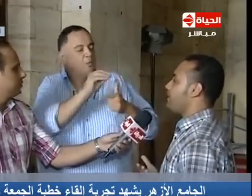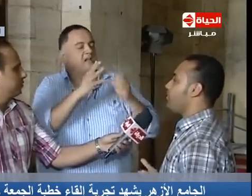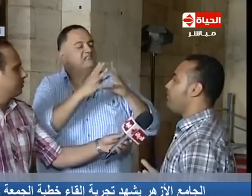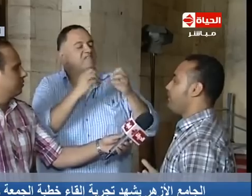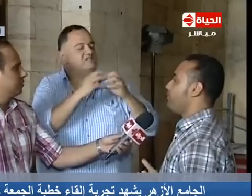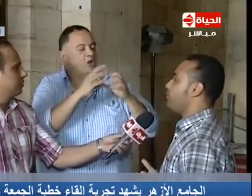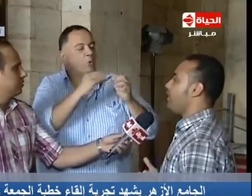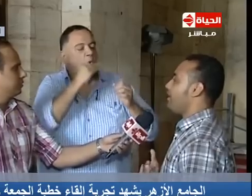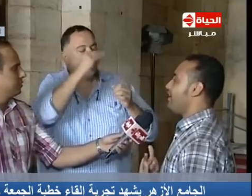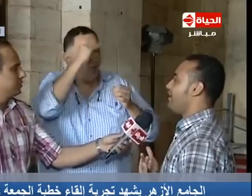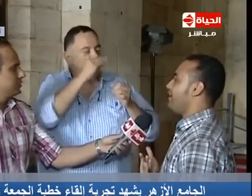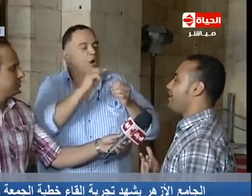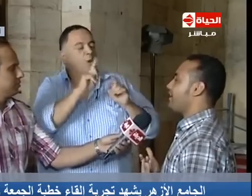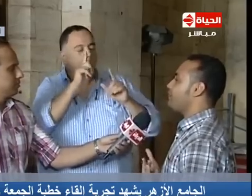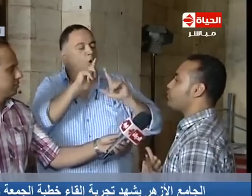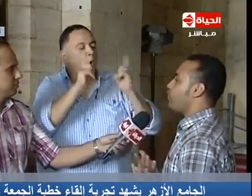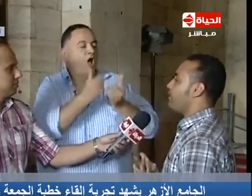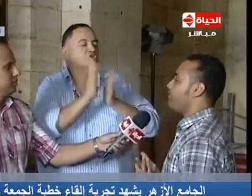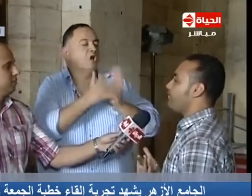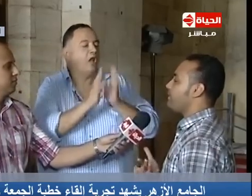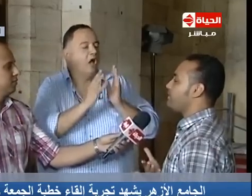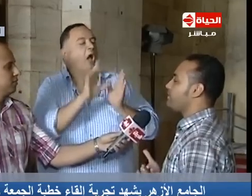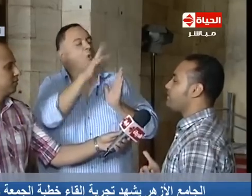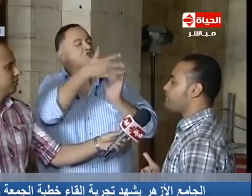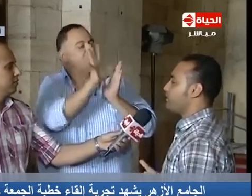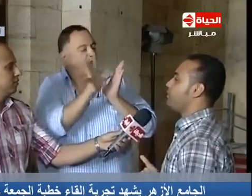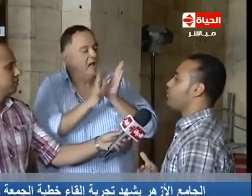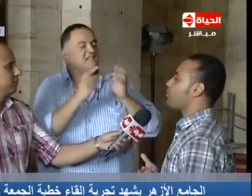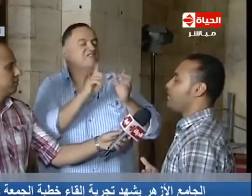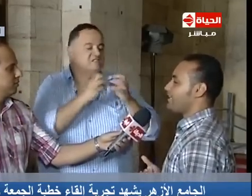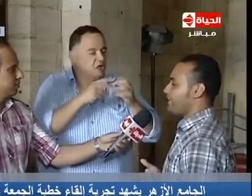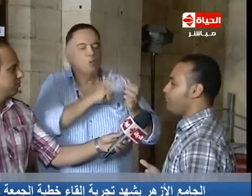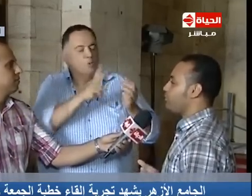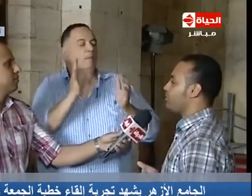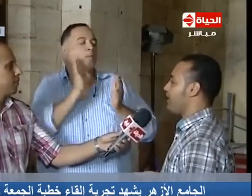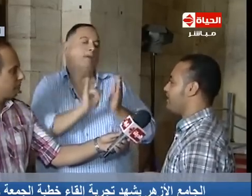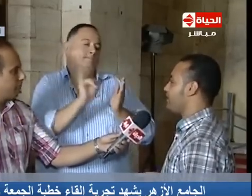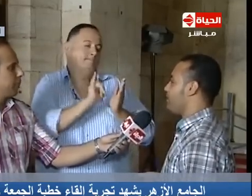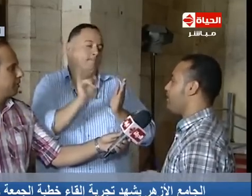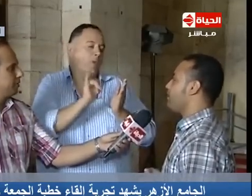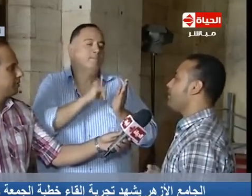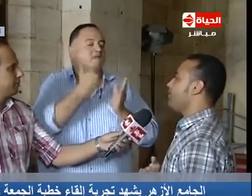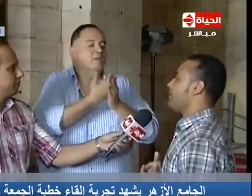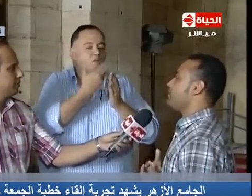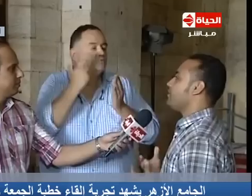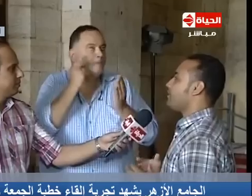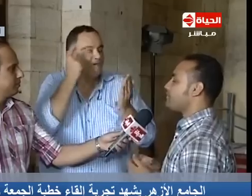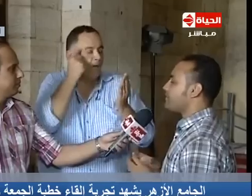اللي هو بيحب يقولها كان نفسه ان هو يبقى فيه تفسير للقران الكريم وللشريعه الاسلاميه، فلازم يعرف